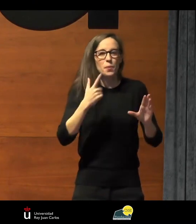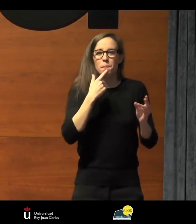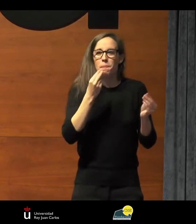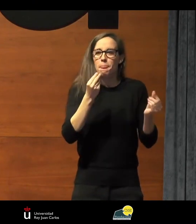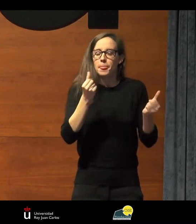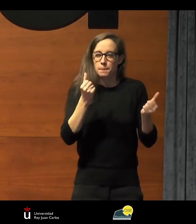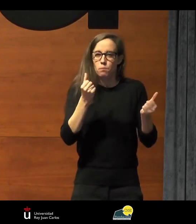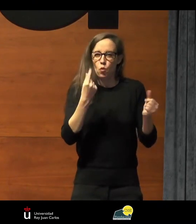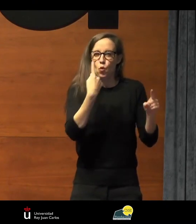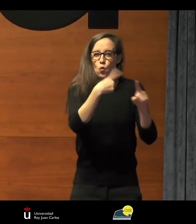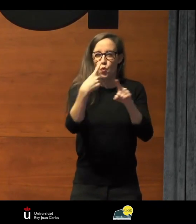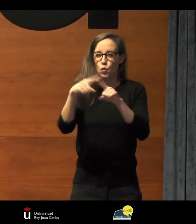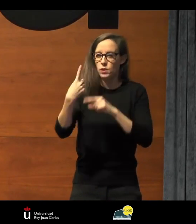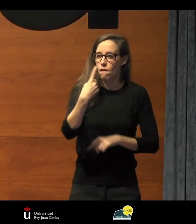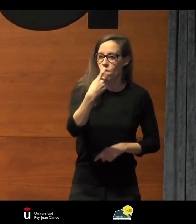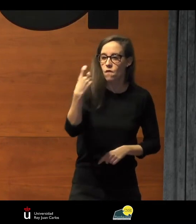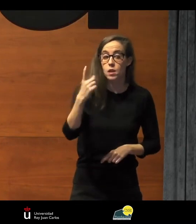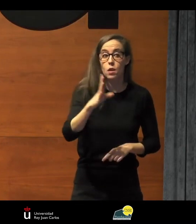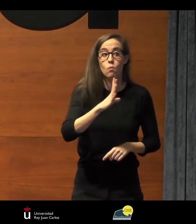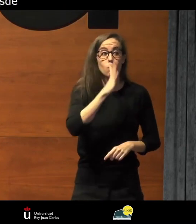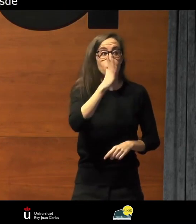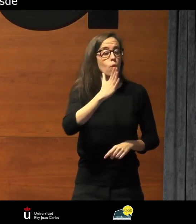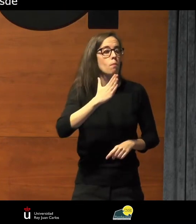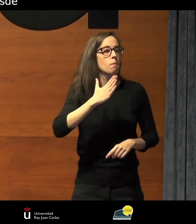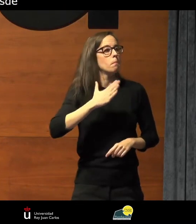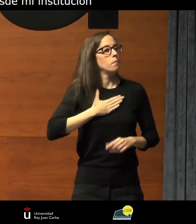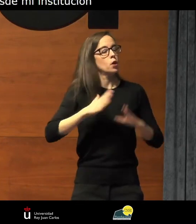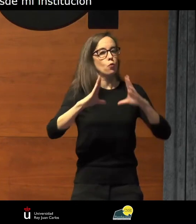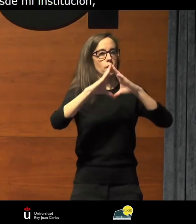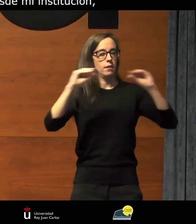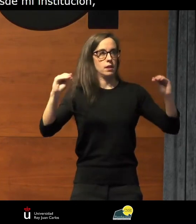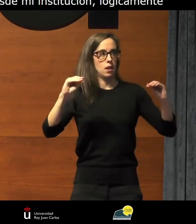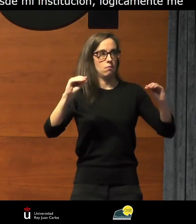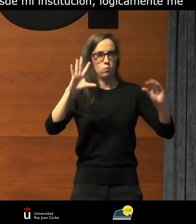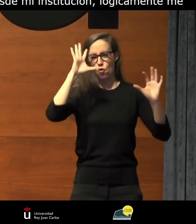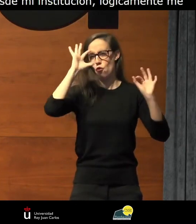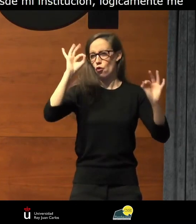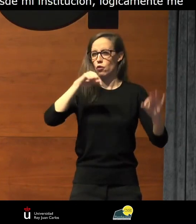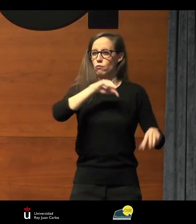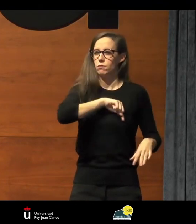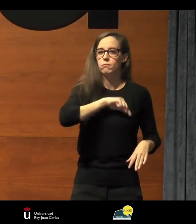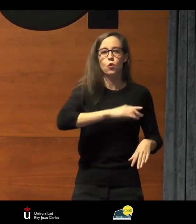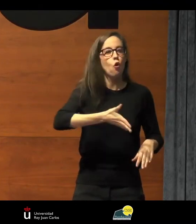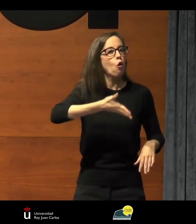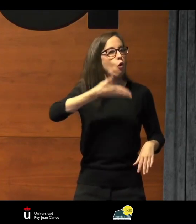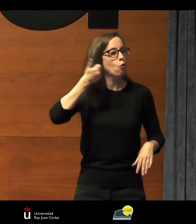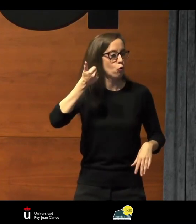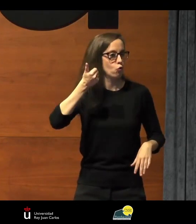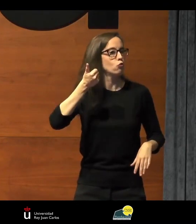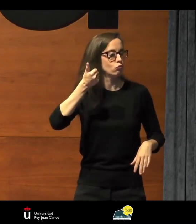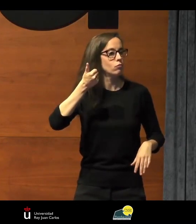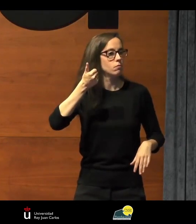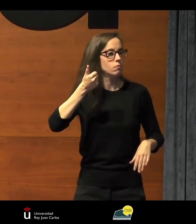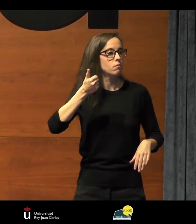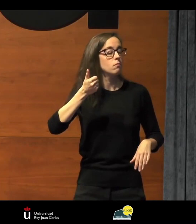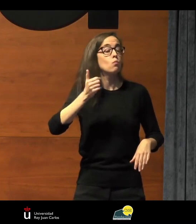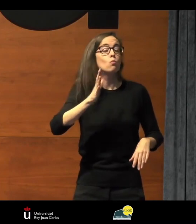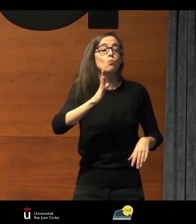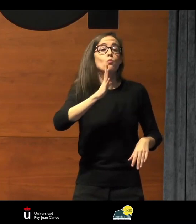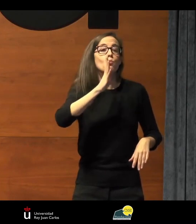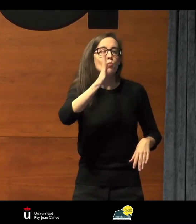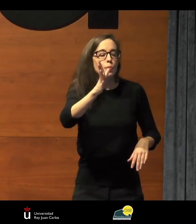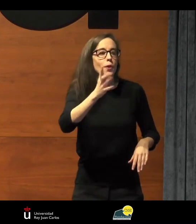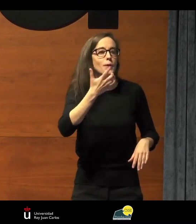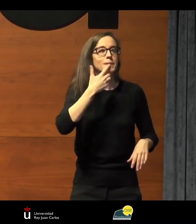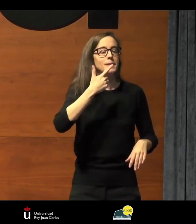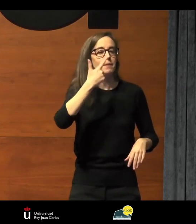Desde mi institución, lógicamente me siento orgullosa y la vanidad me llevaría a, como